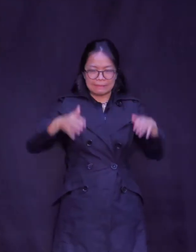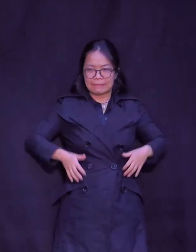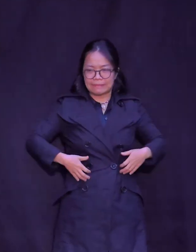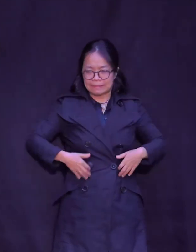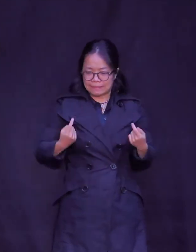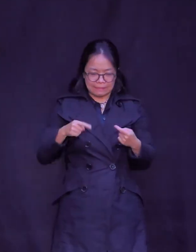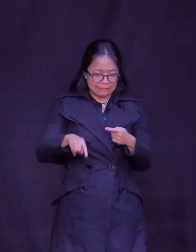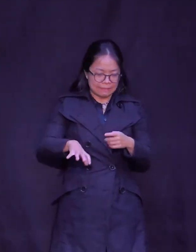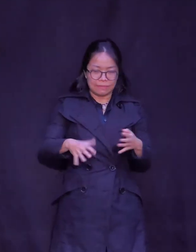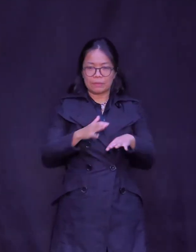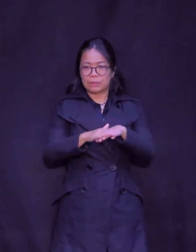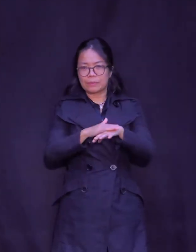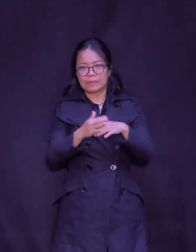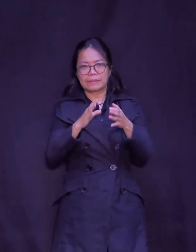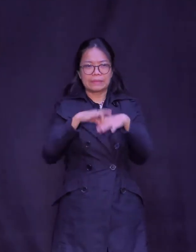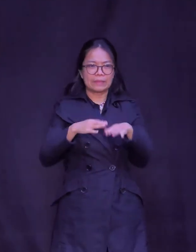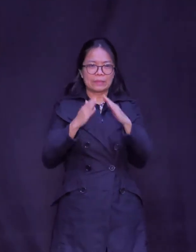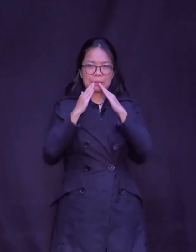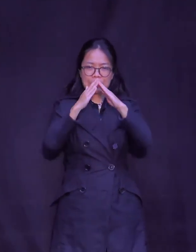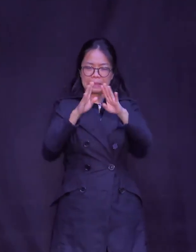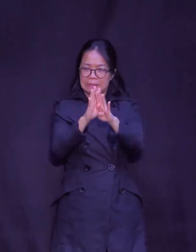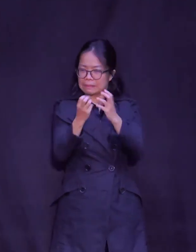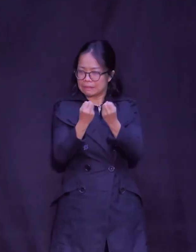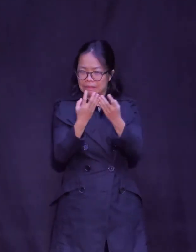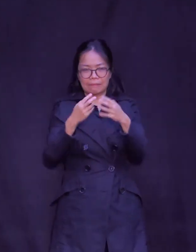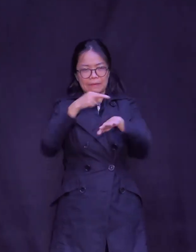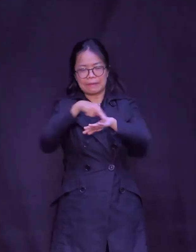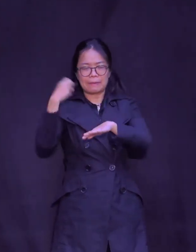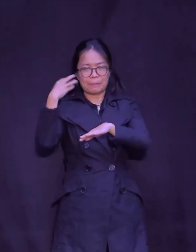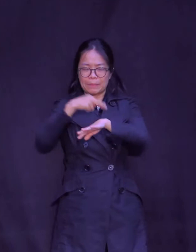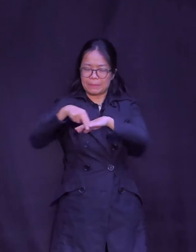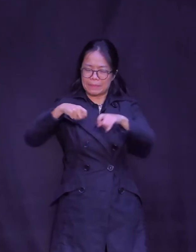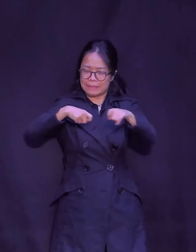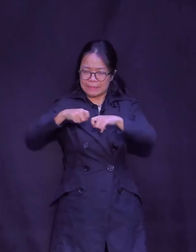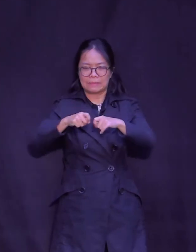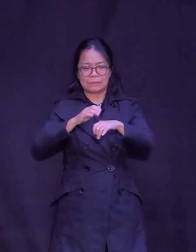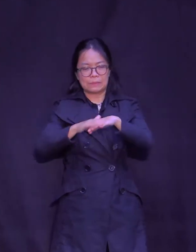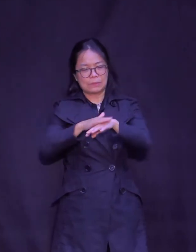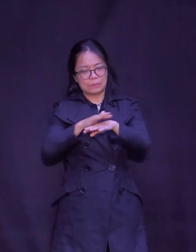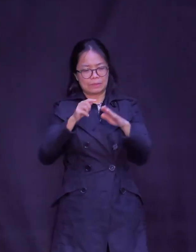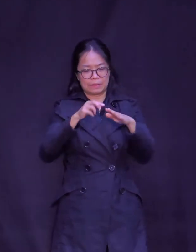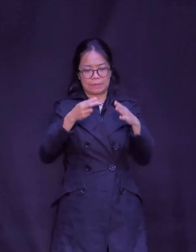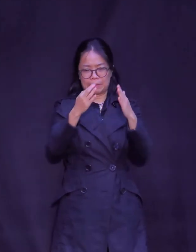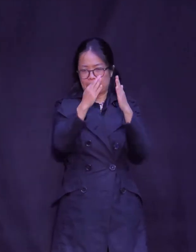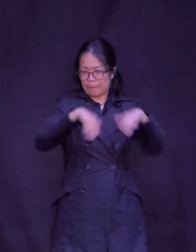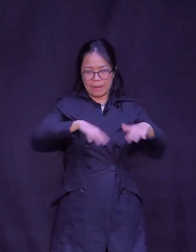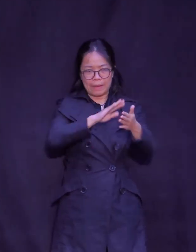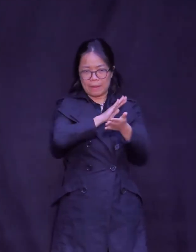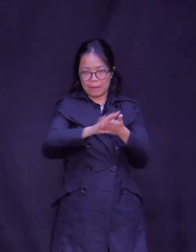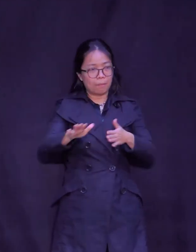方会因为都市开发，然后呢将它夷为平地。